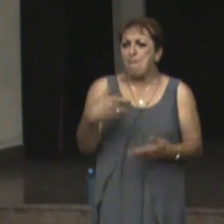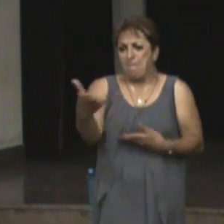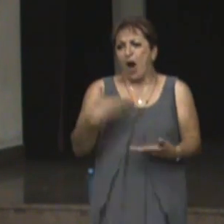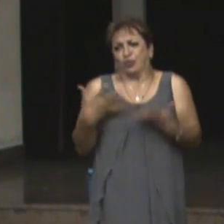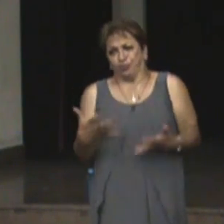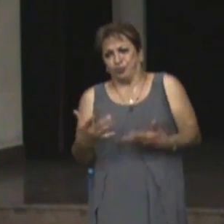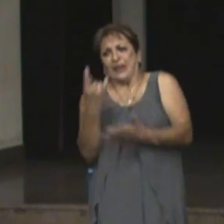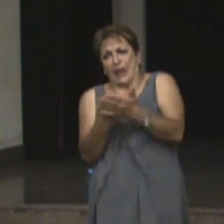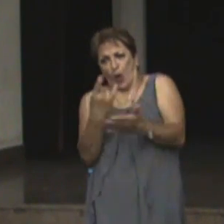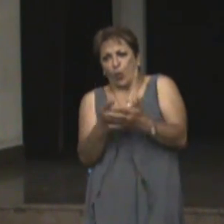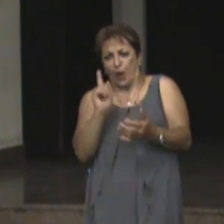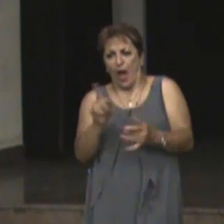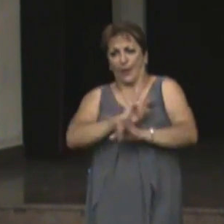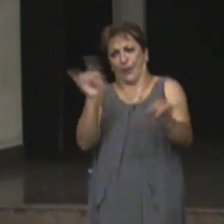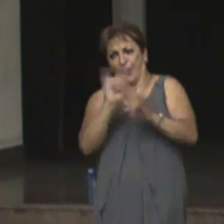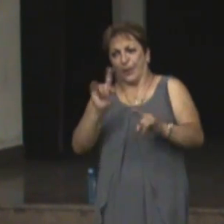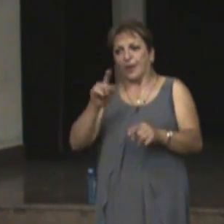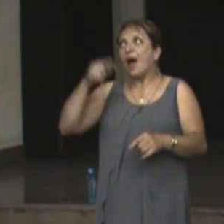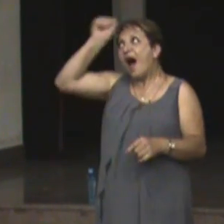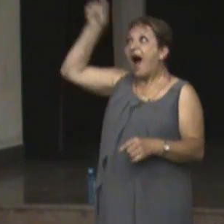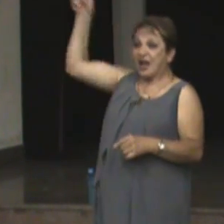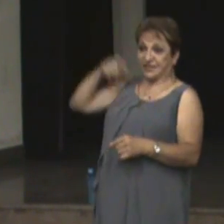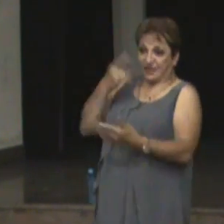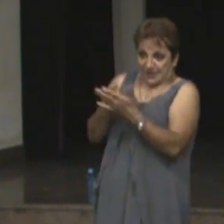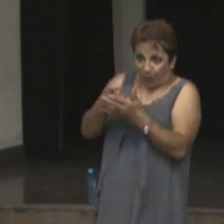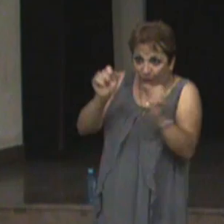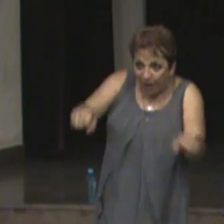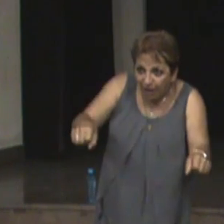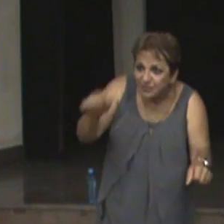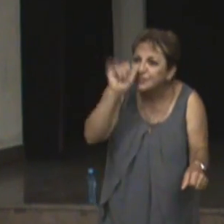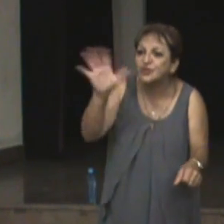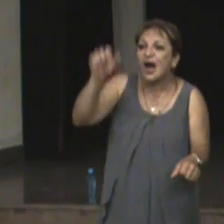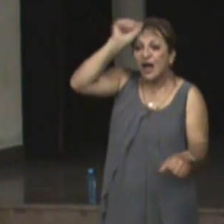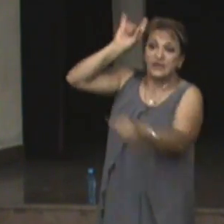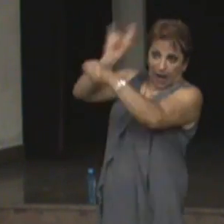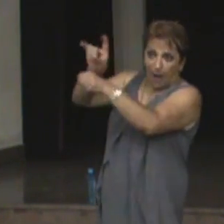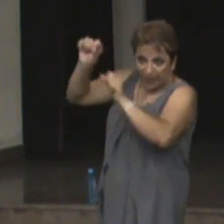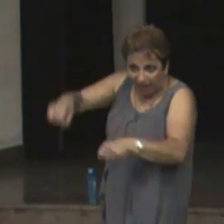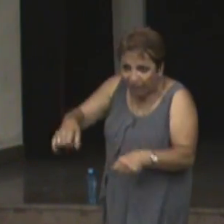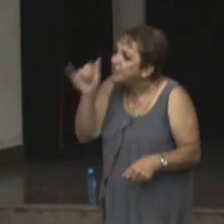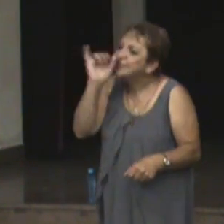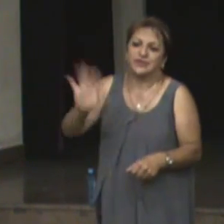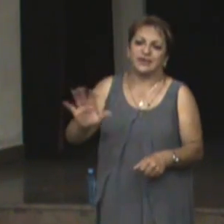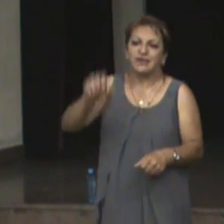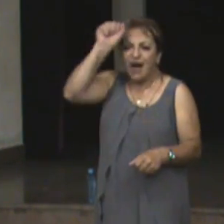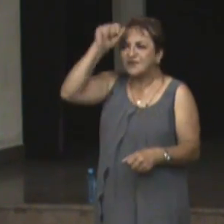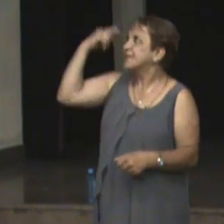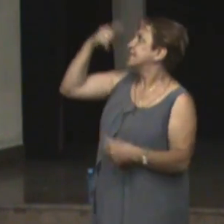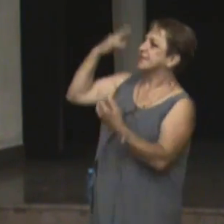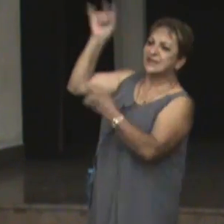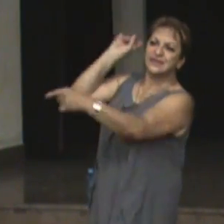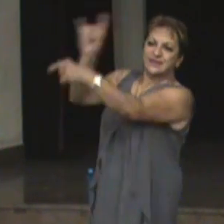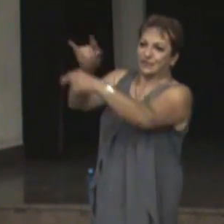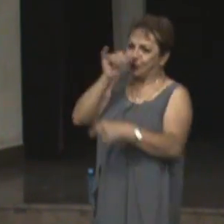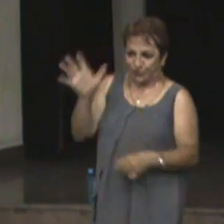բան թաքցրեցին, քողարկեցին, Աստծո ինչ պիտի թաքցնի, կամ Աստծո ինչպես պիտի ստեն։ Եվ եթե մենք ստում